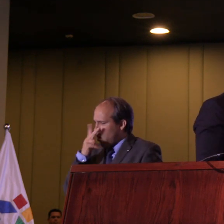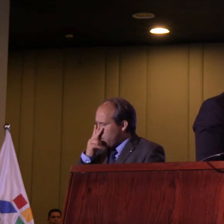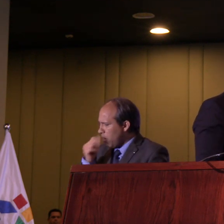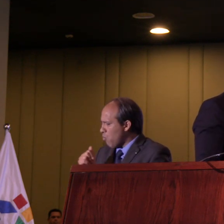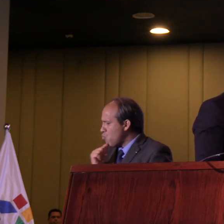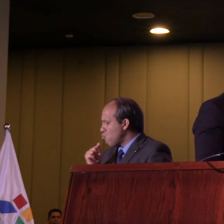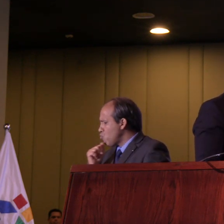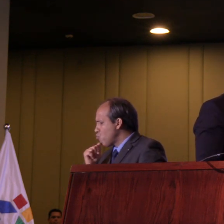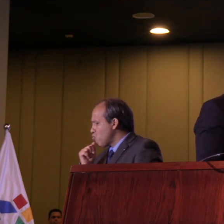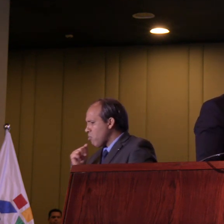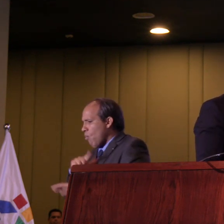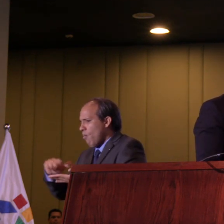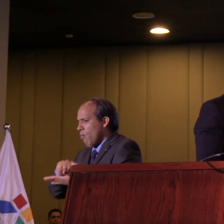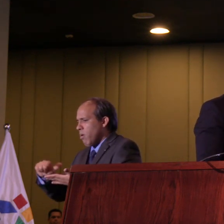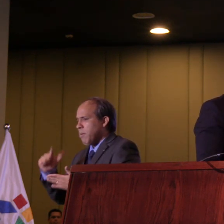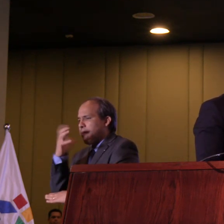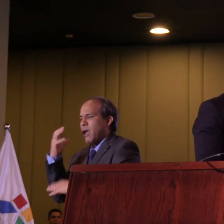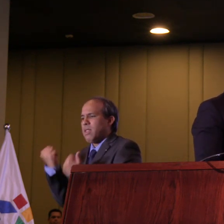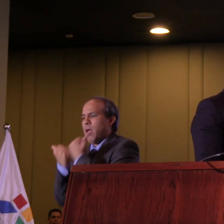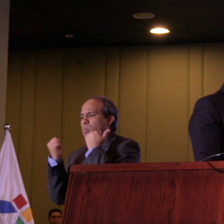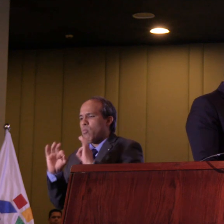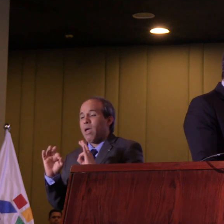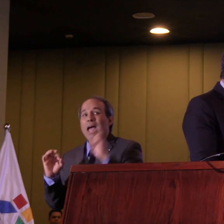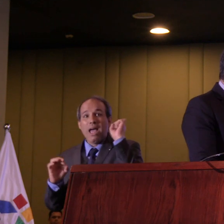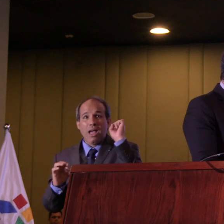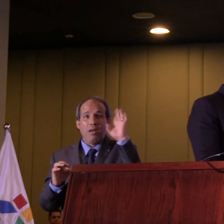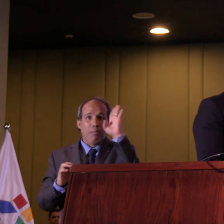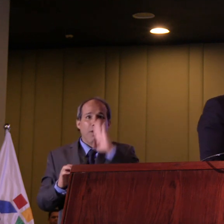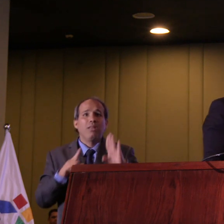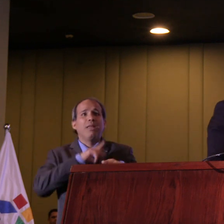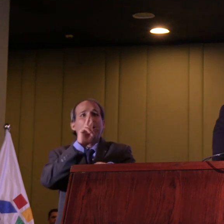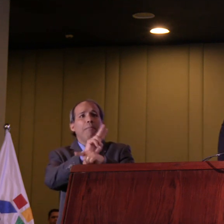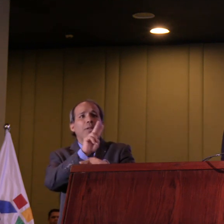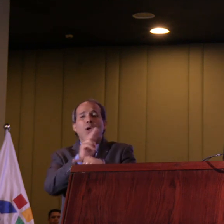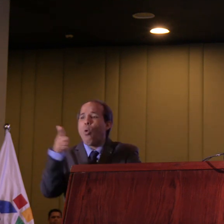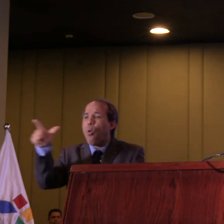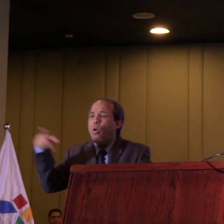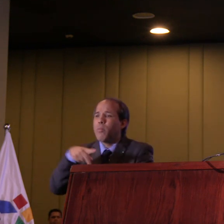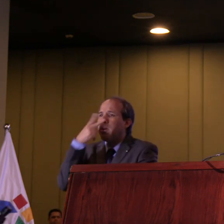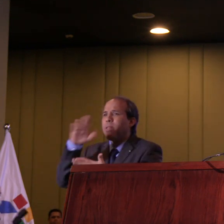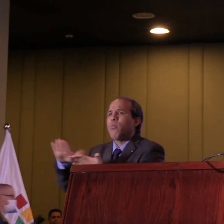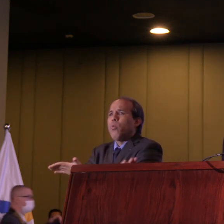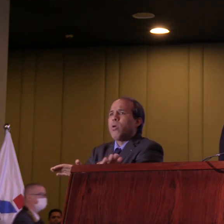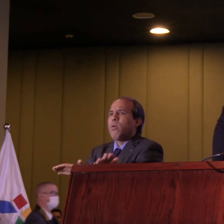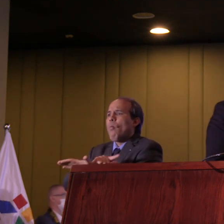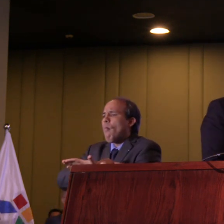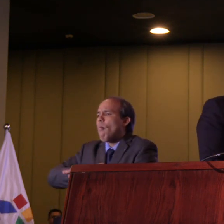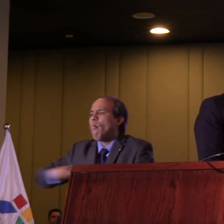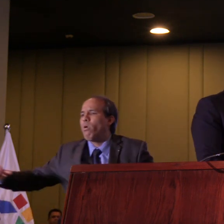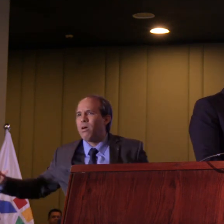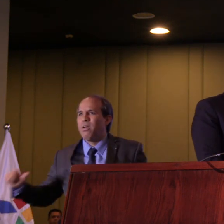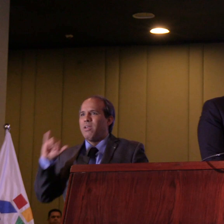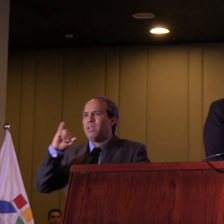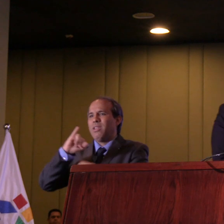mata ciliar. No Brasil, nós protegemos e preservamos tanto, aqui, aparentemente, não sobrou. Itaipu é um